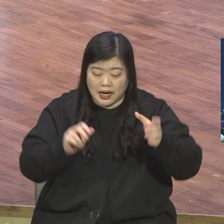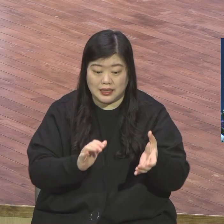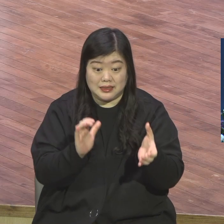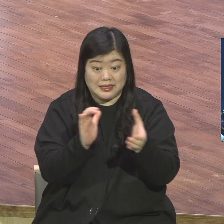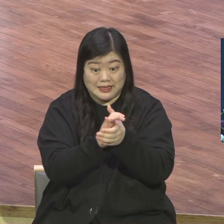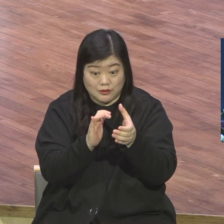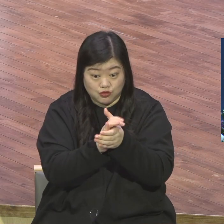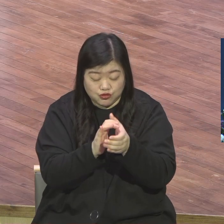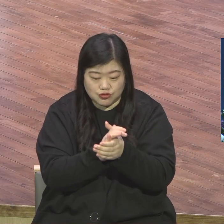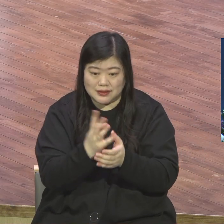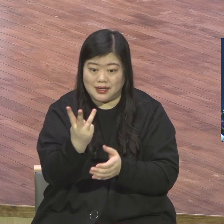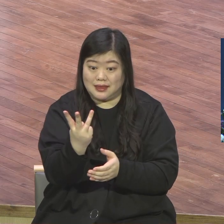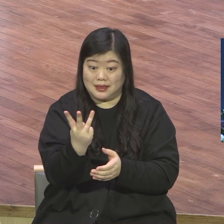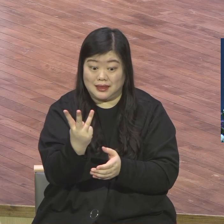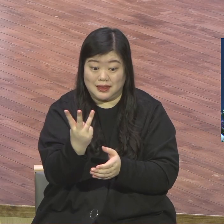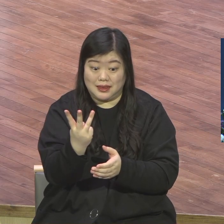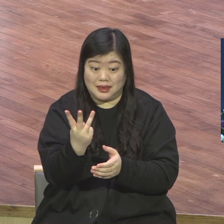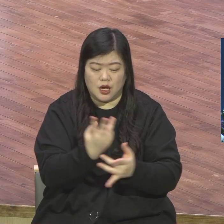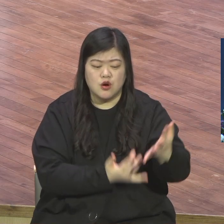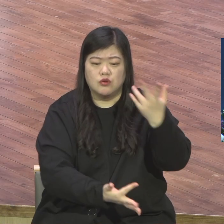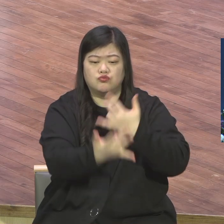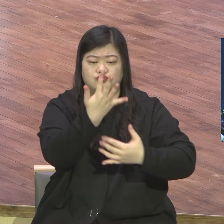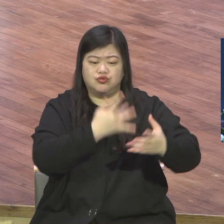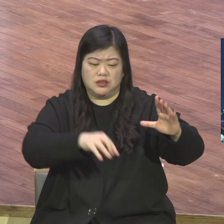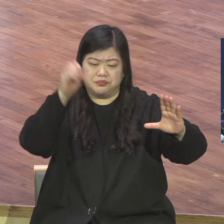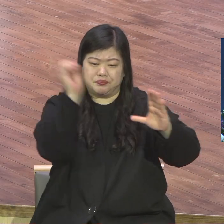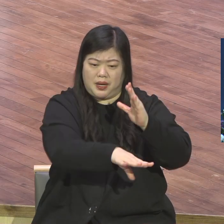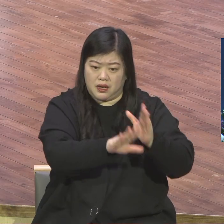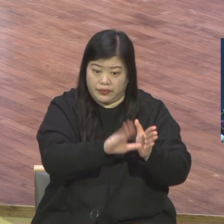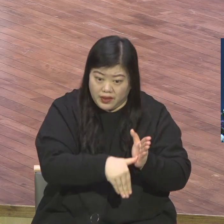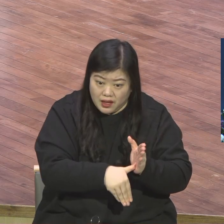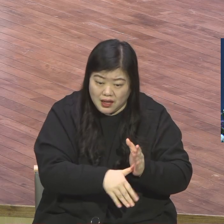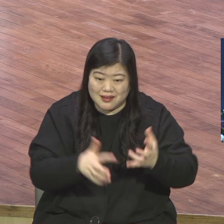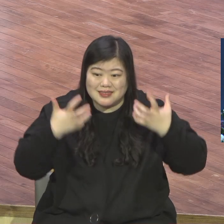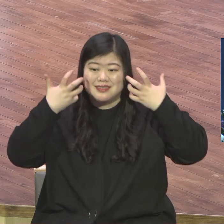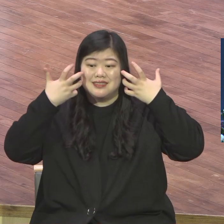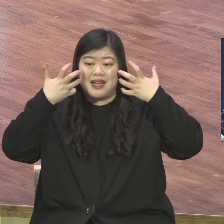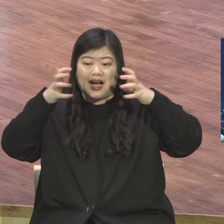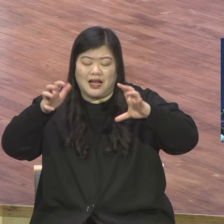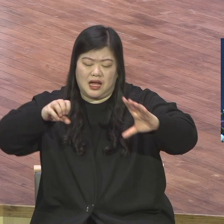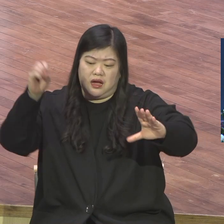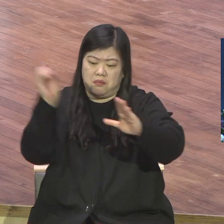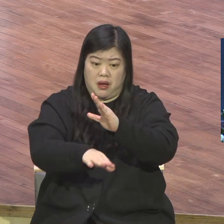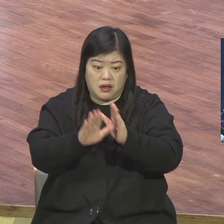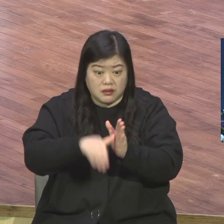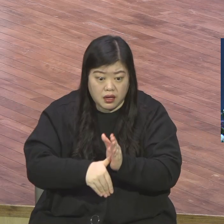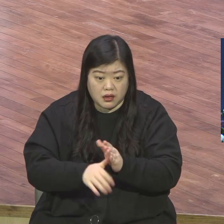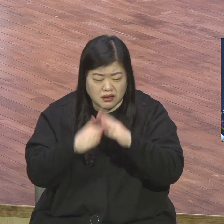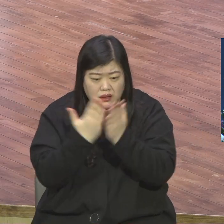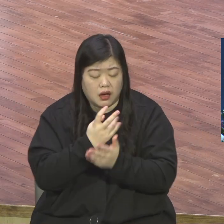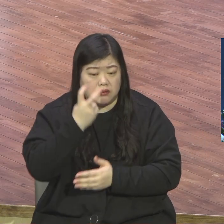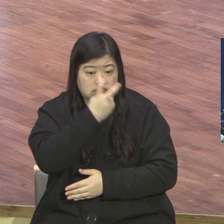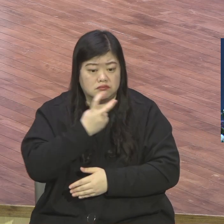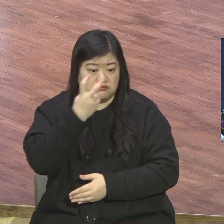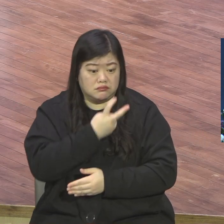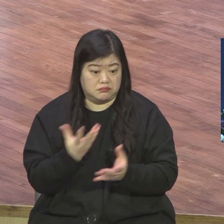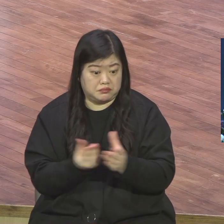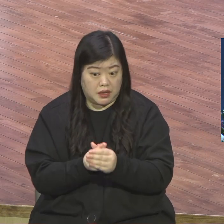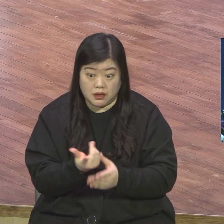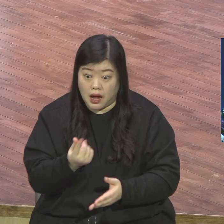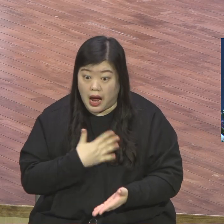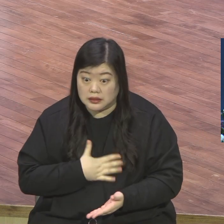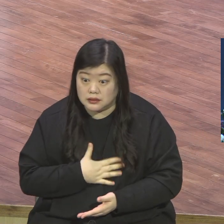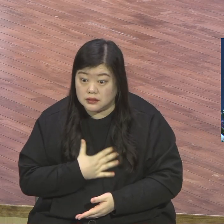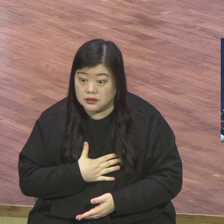사자굴 속에도 지켜주는데 하나님께서 지켜주시니까 우리 속에 뭐가 나와야 돼요? 우리에게는